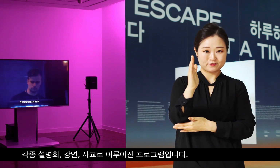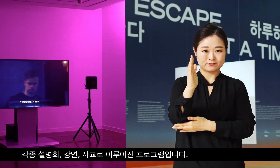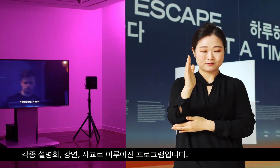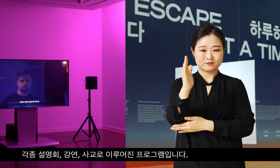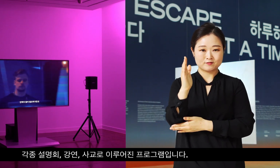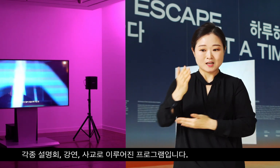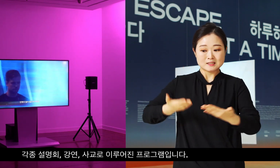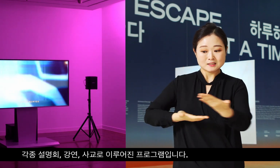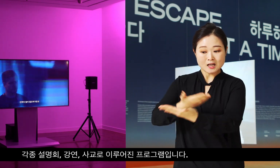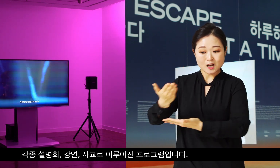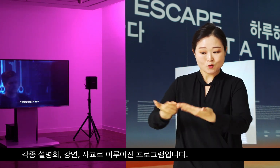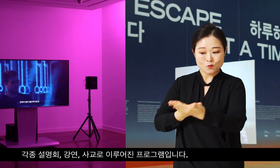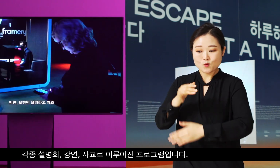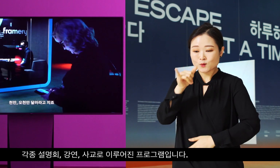사교로 이루어진 프로그램입니다.